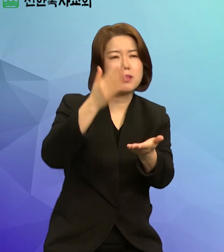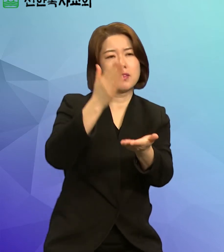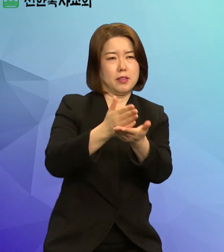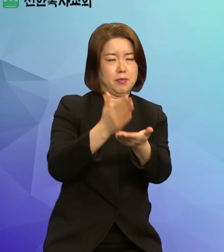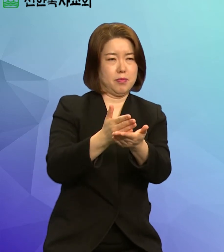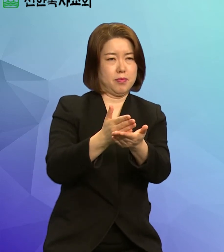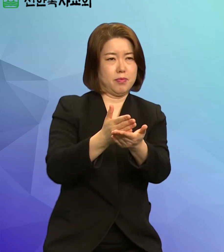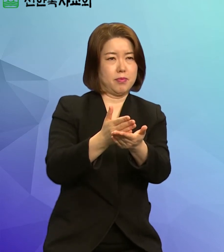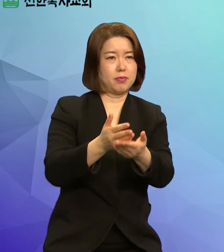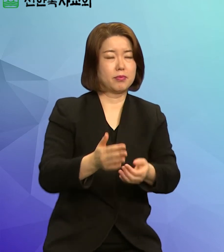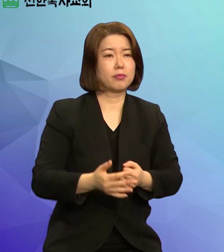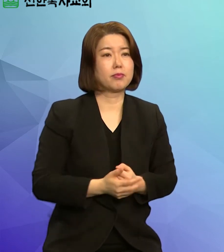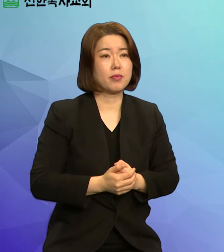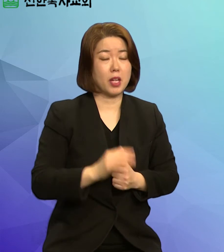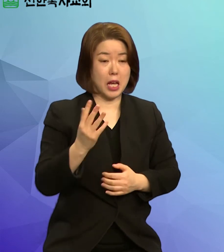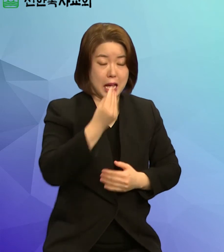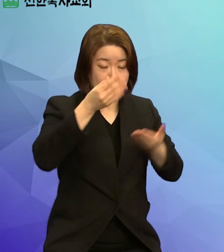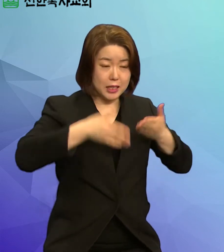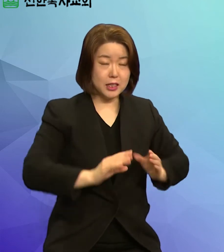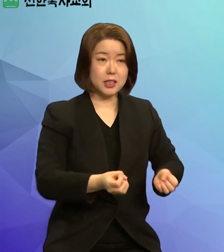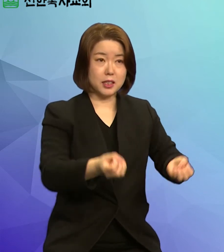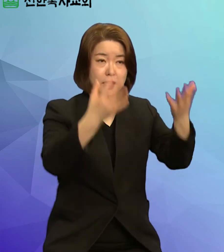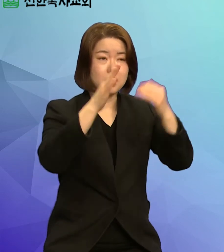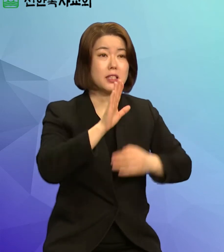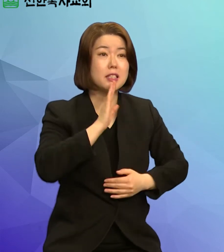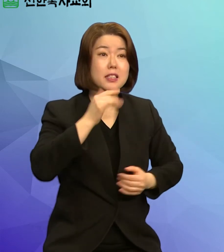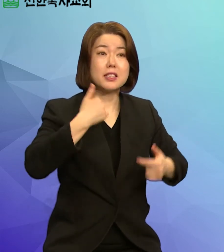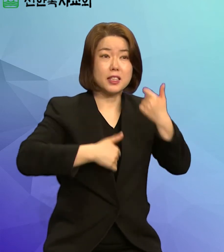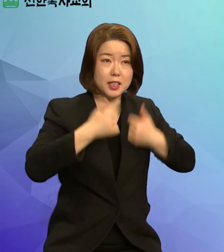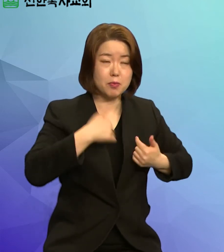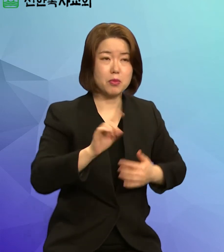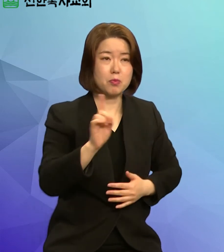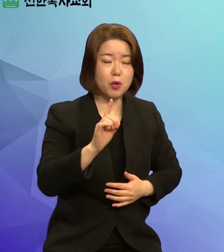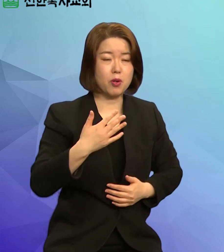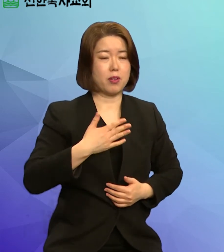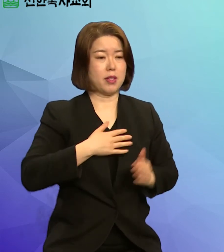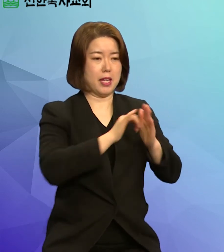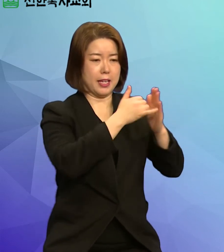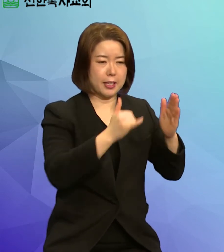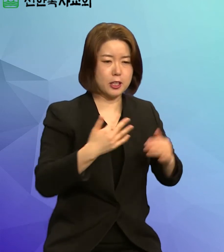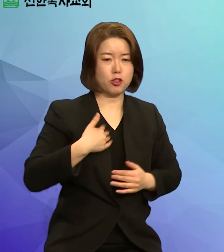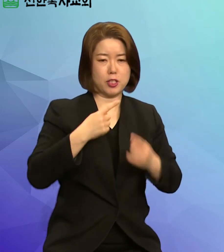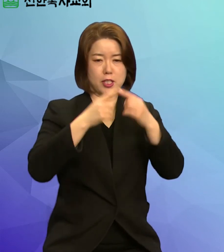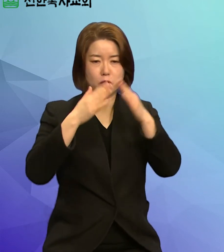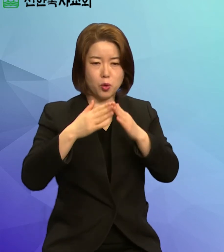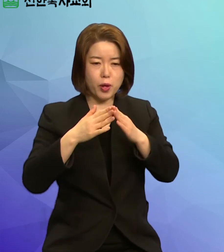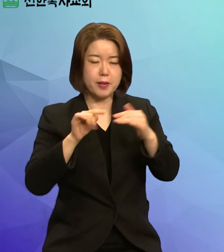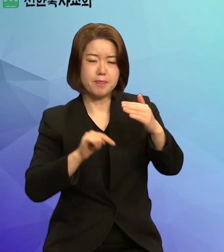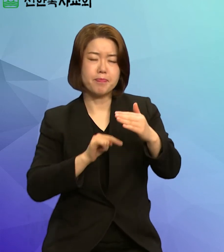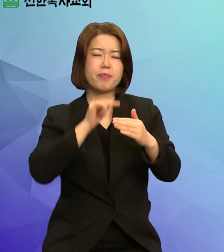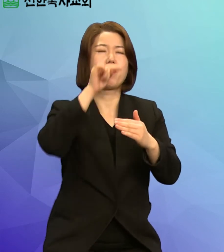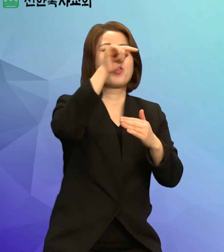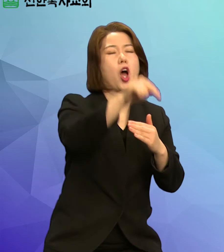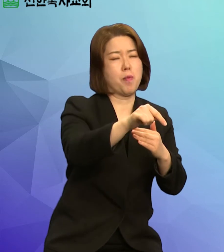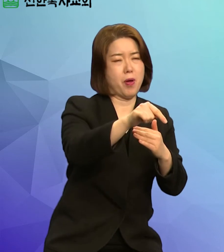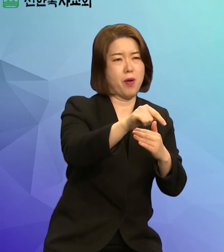됩니다. 성탄절의 진정한 기쁨은 우리의 가족, 우리의 교회 울타리를